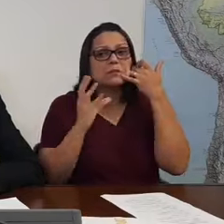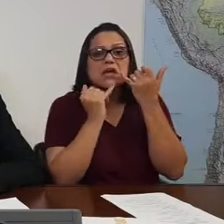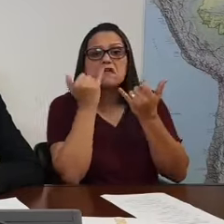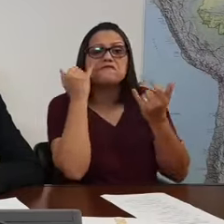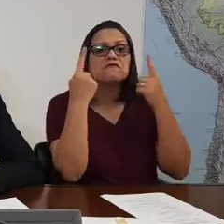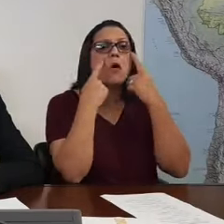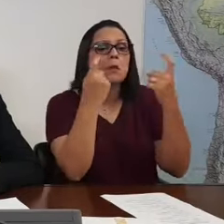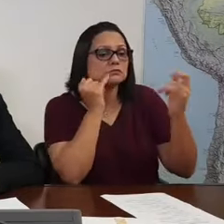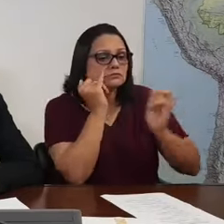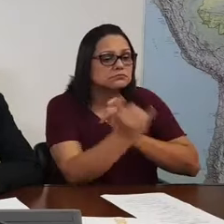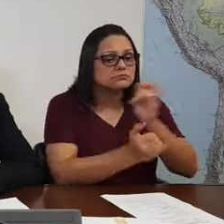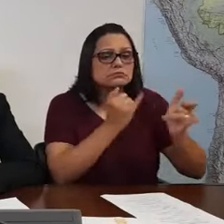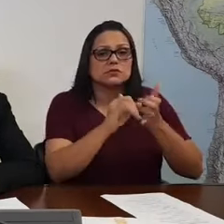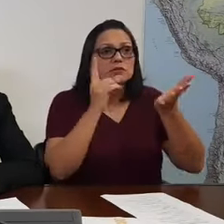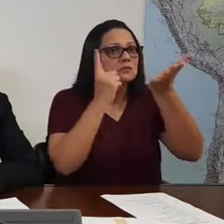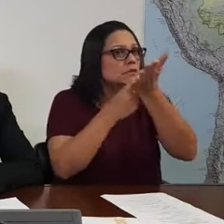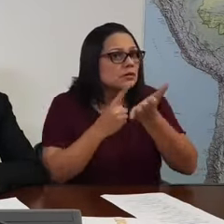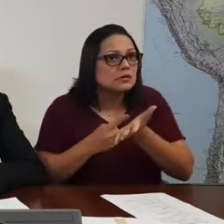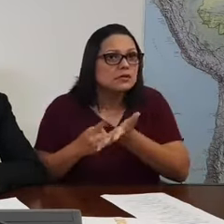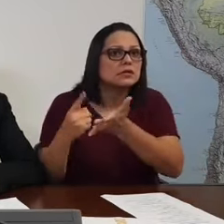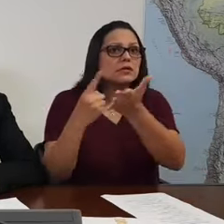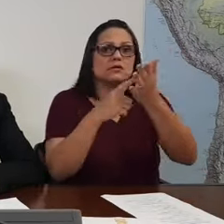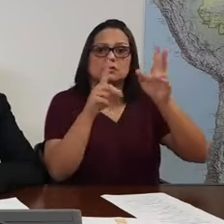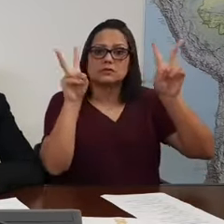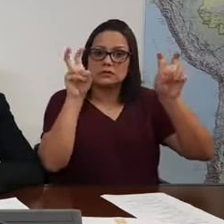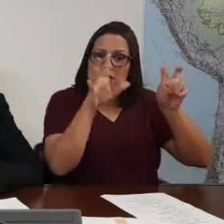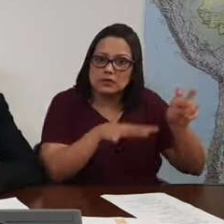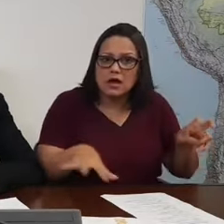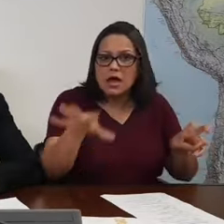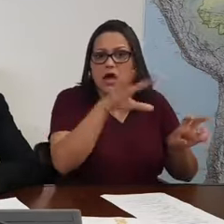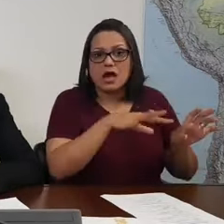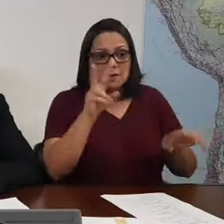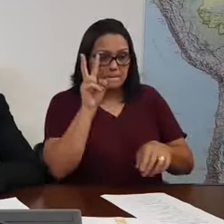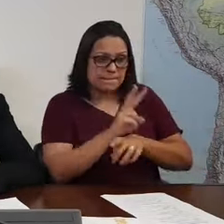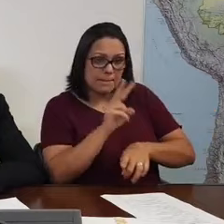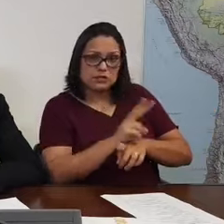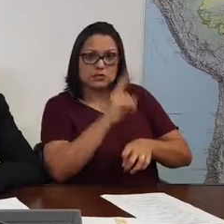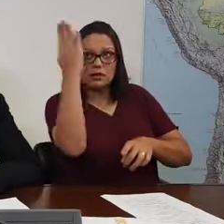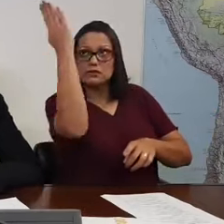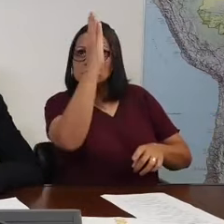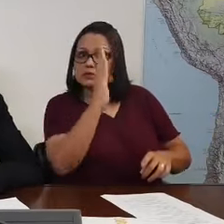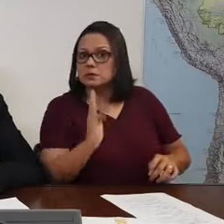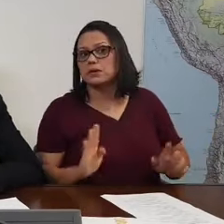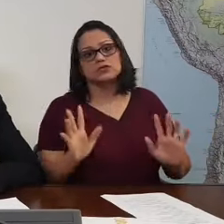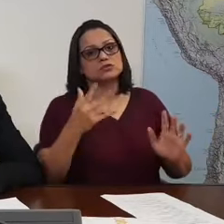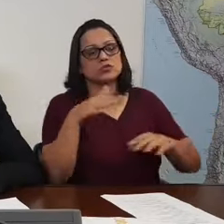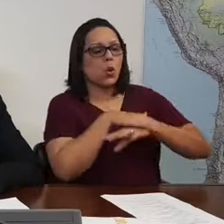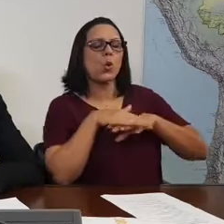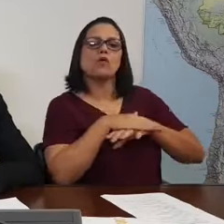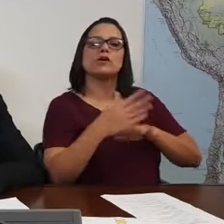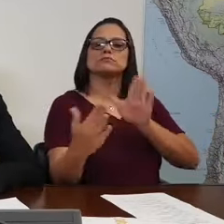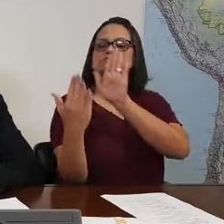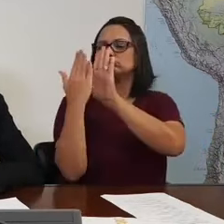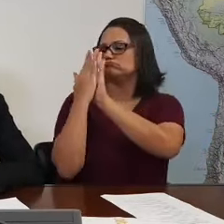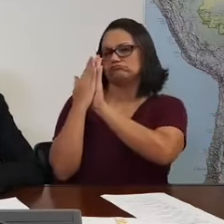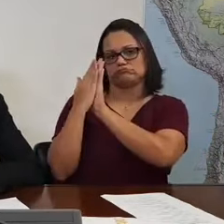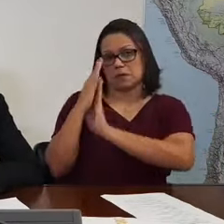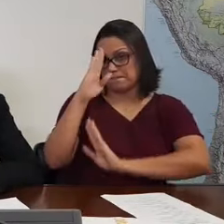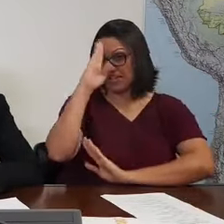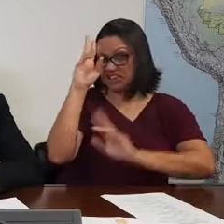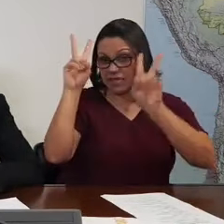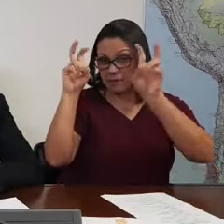informações, o que tem o tratado no tocante em sendo reservado estratégico para o Brasil, nós conversamos pessoalmente aqui.